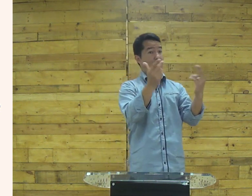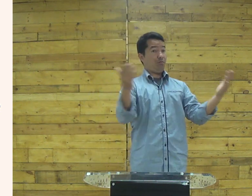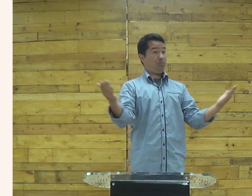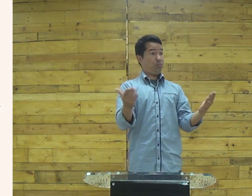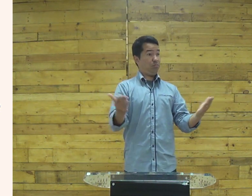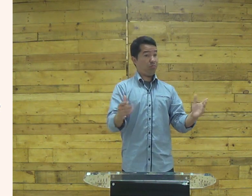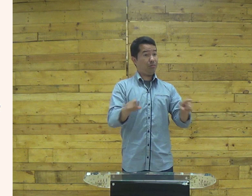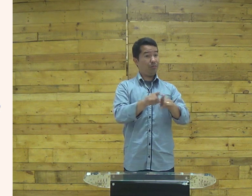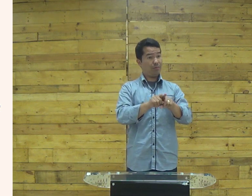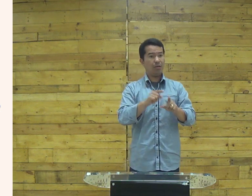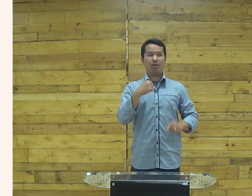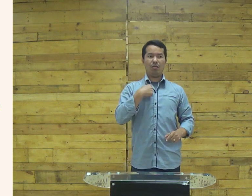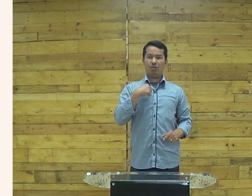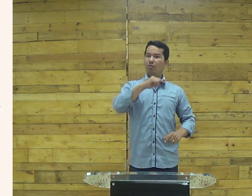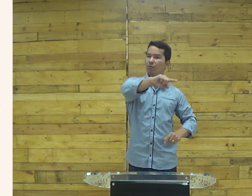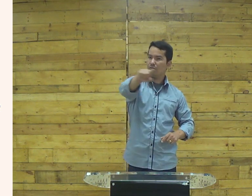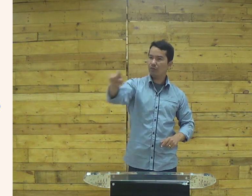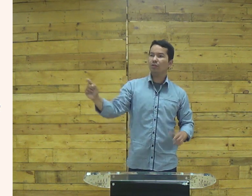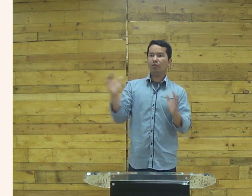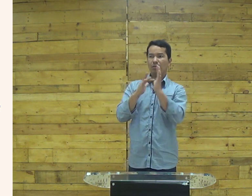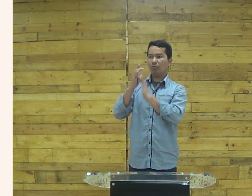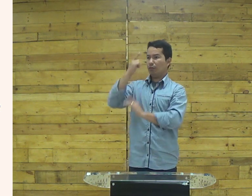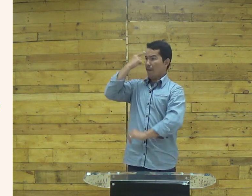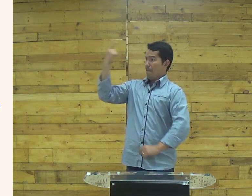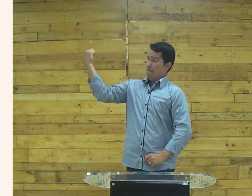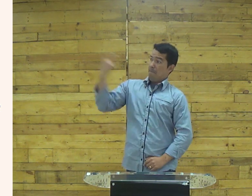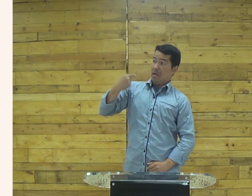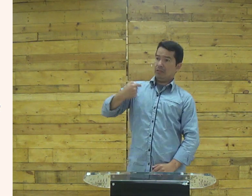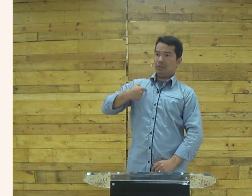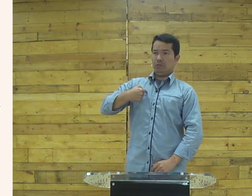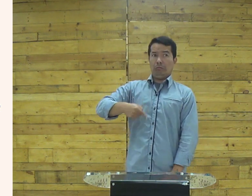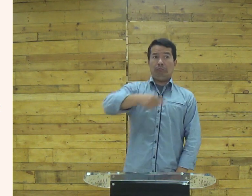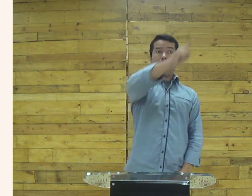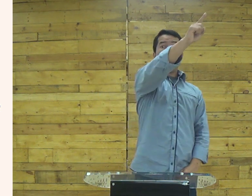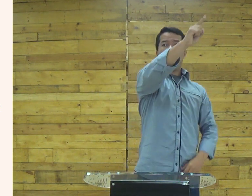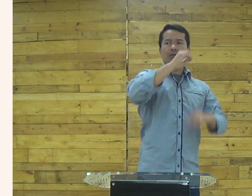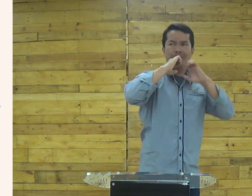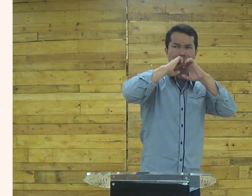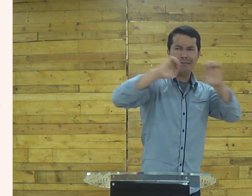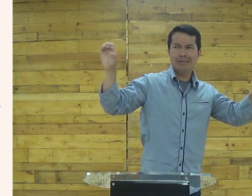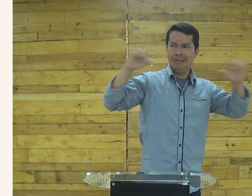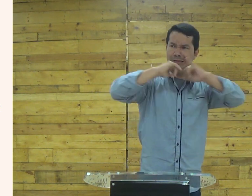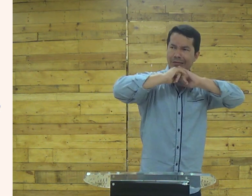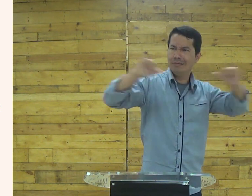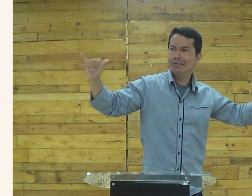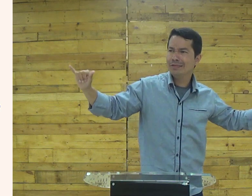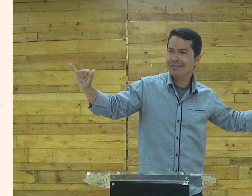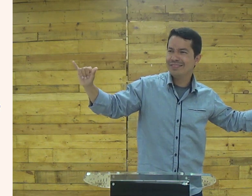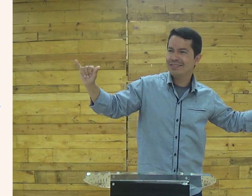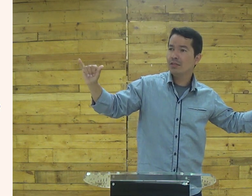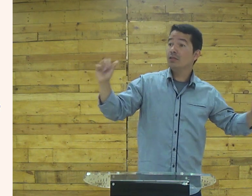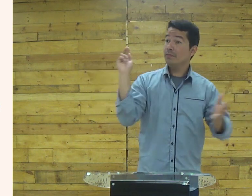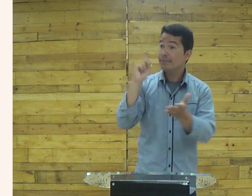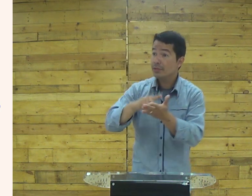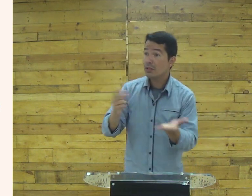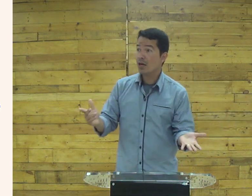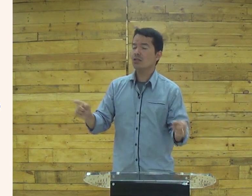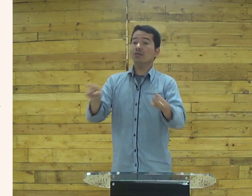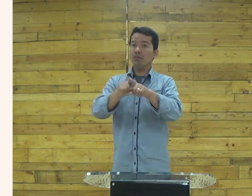vão. E hoje também, eu e você somos discípulos de Jesus. E essa ordem é para nós.